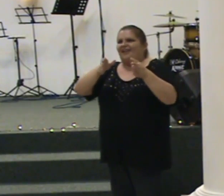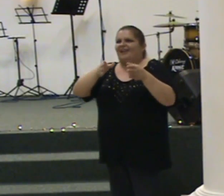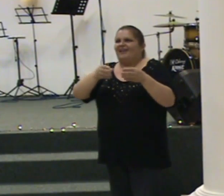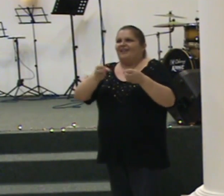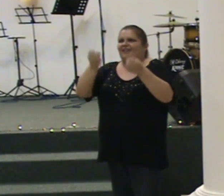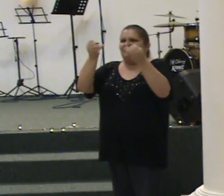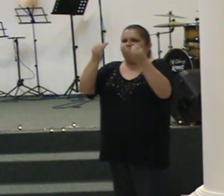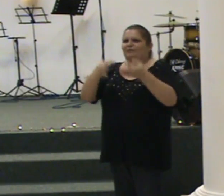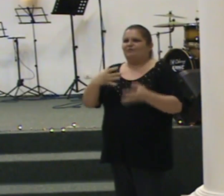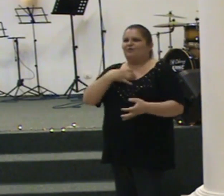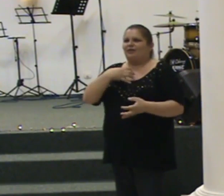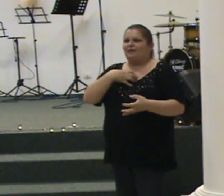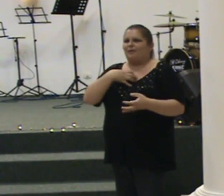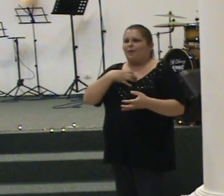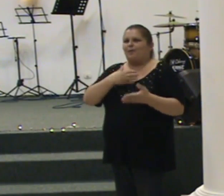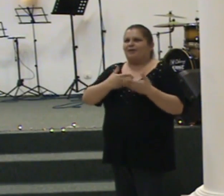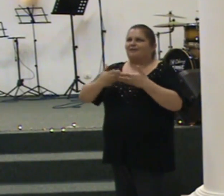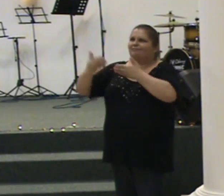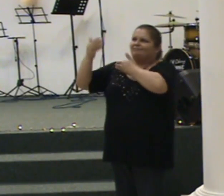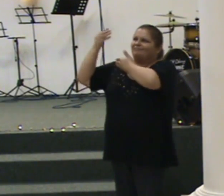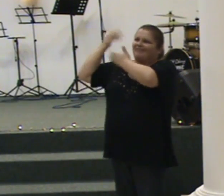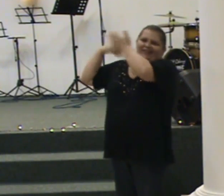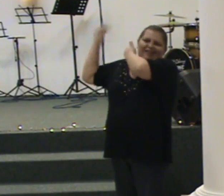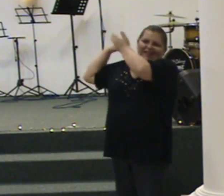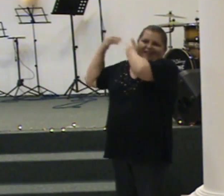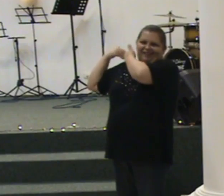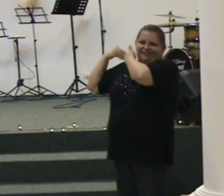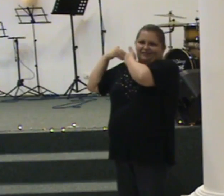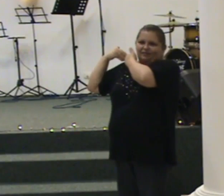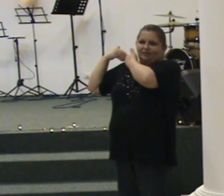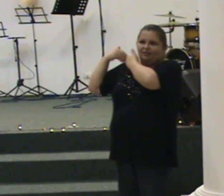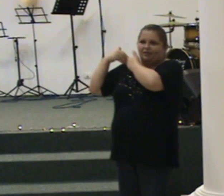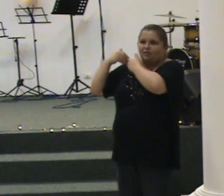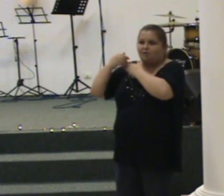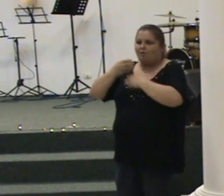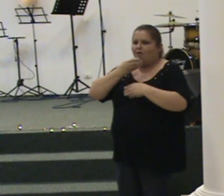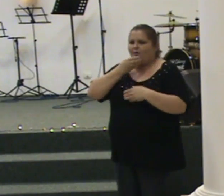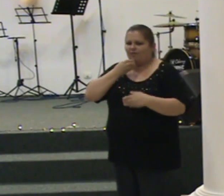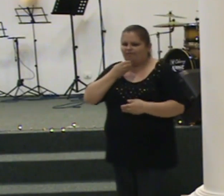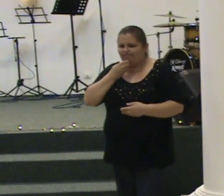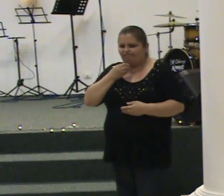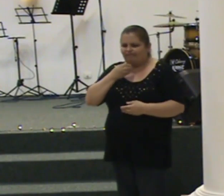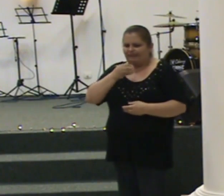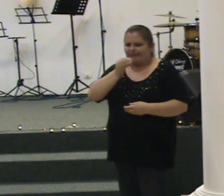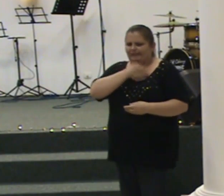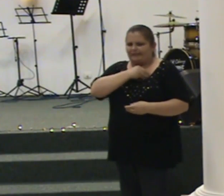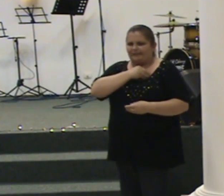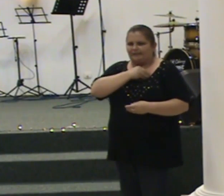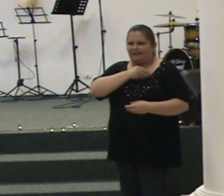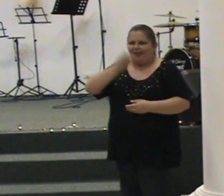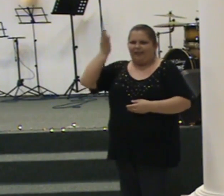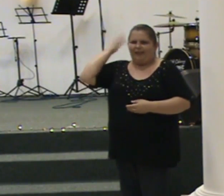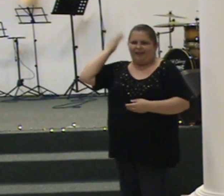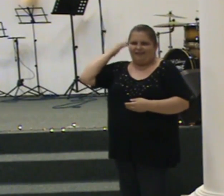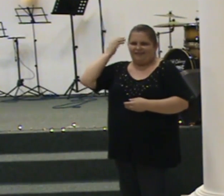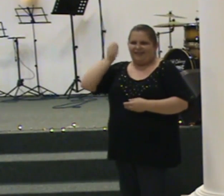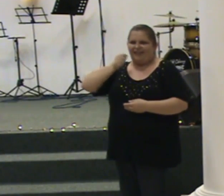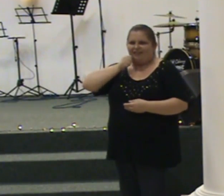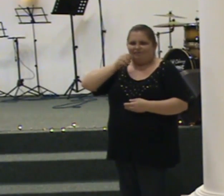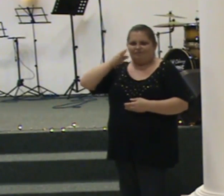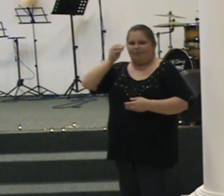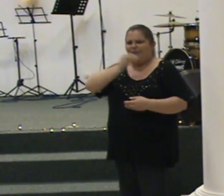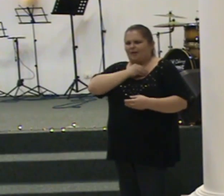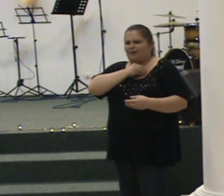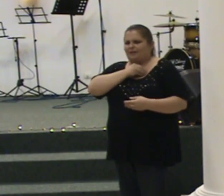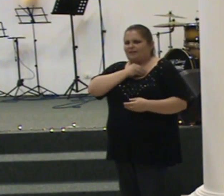nossa história é tão assim, começou lá na eternidade. Quando o homem viu que o homem pecou, que Deus, ele